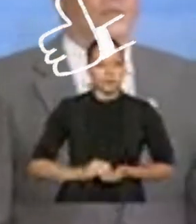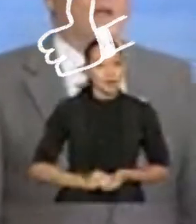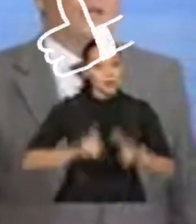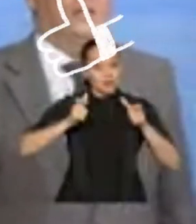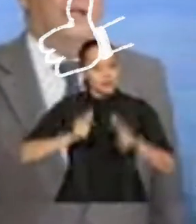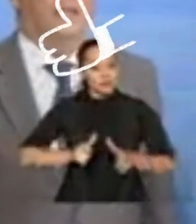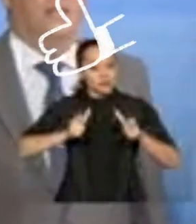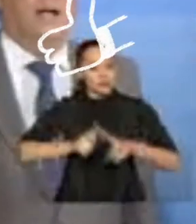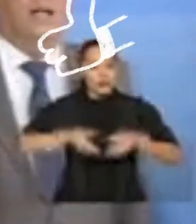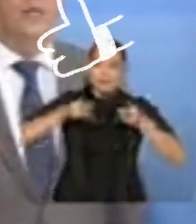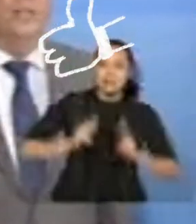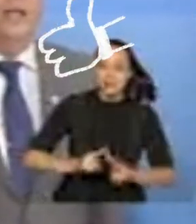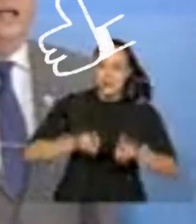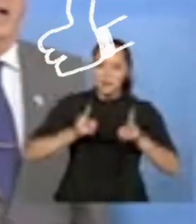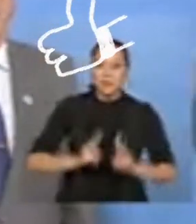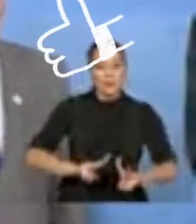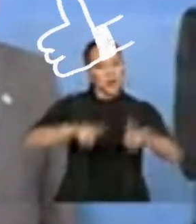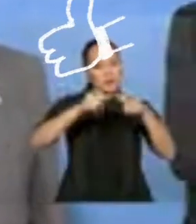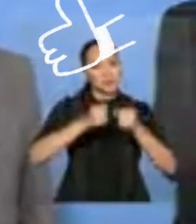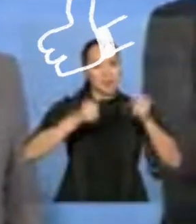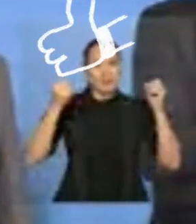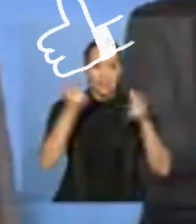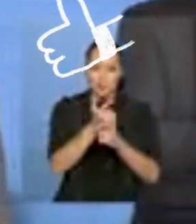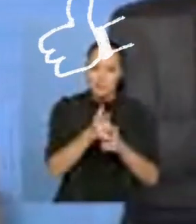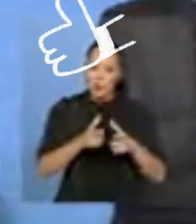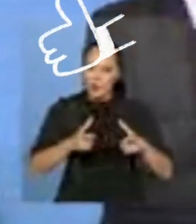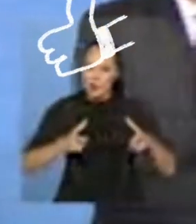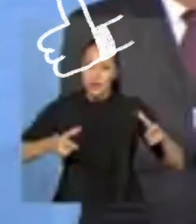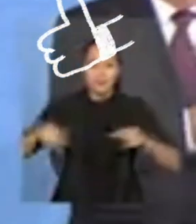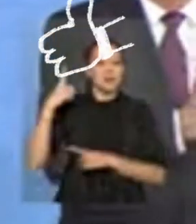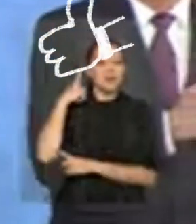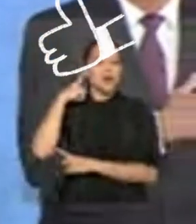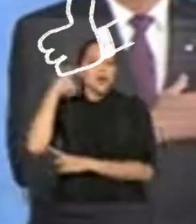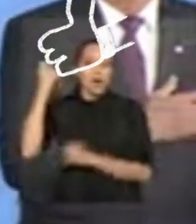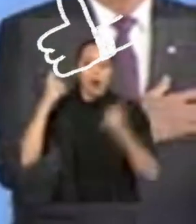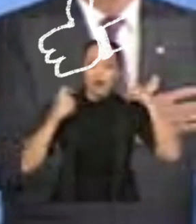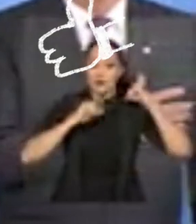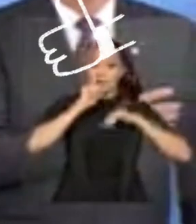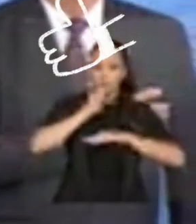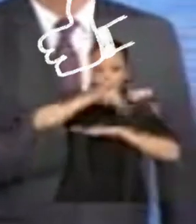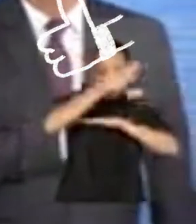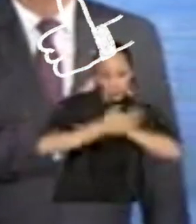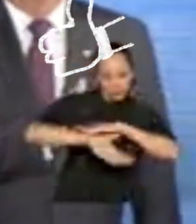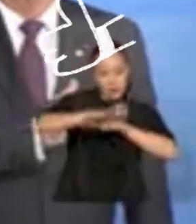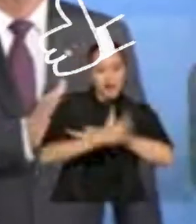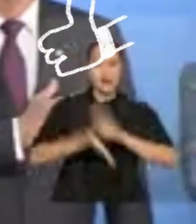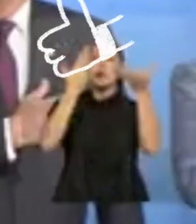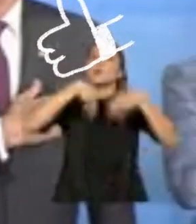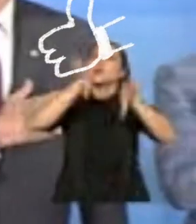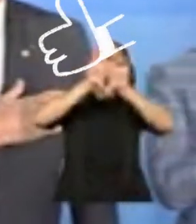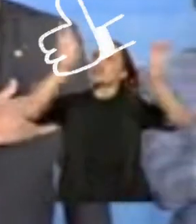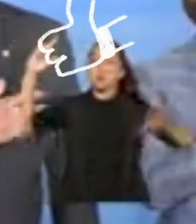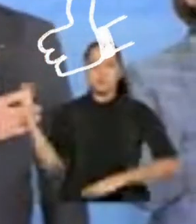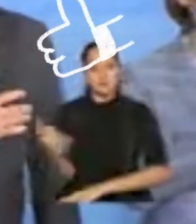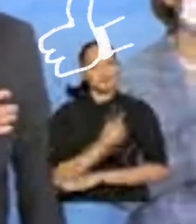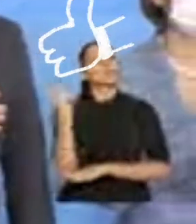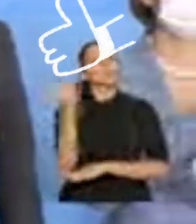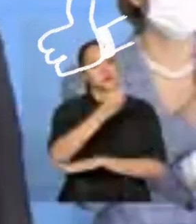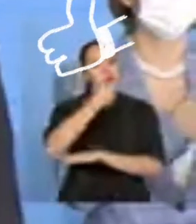Brasil. Deitado eternamente em berço esplêndido, ao som do mar e à luz do